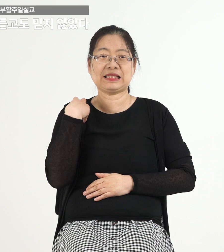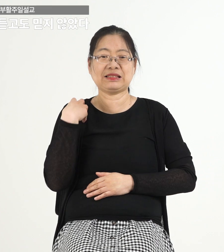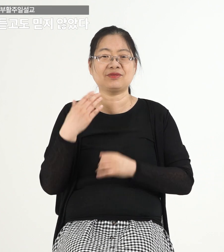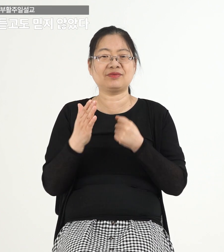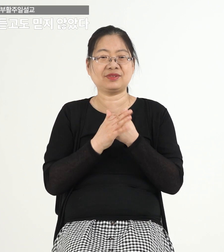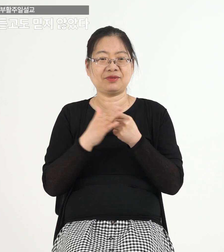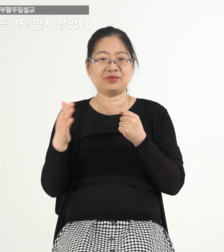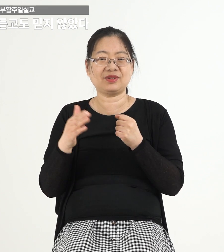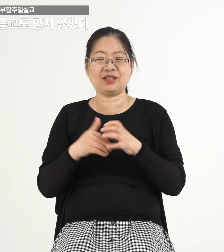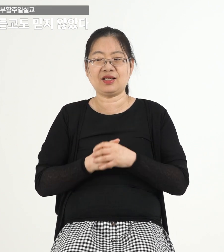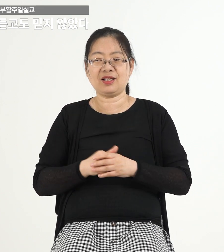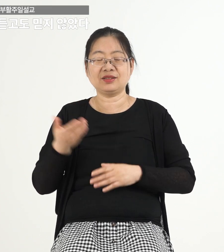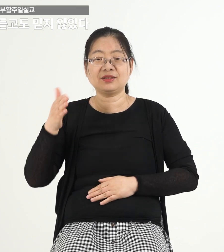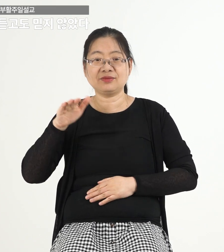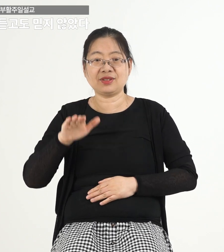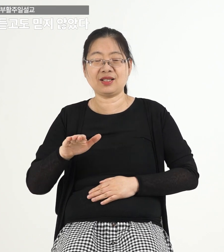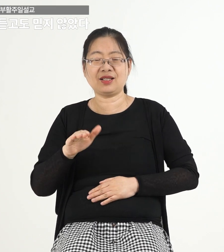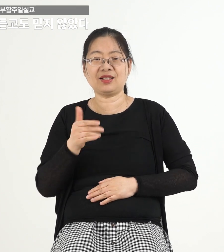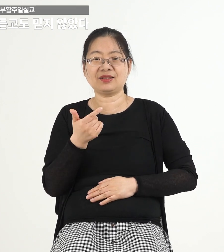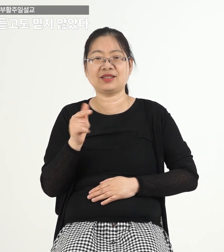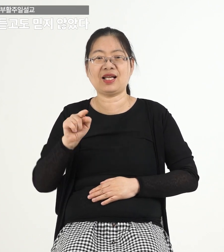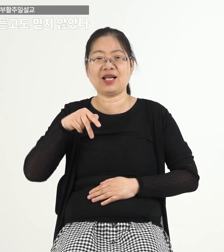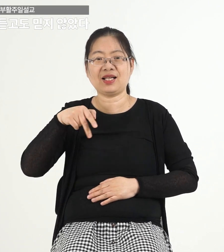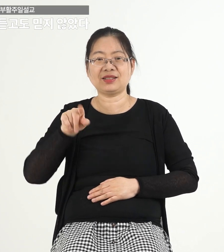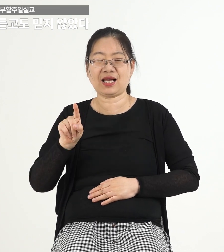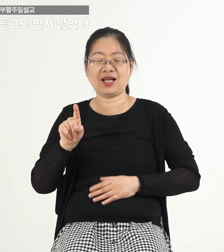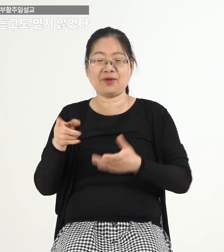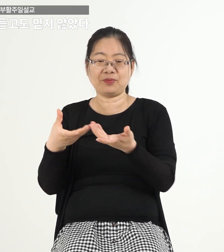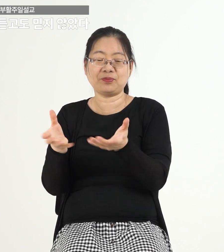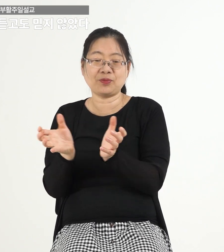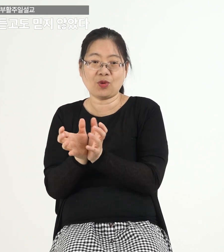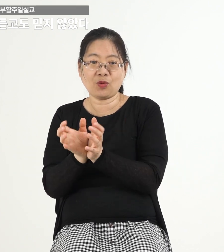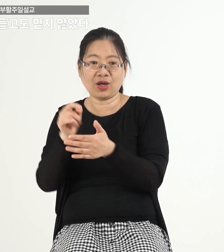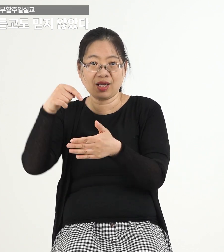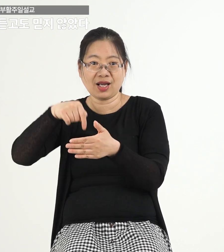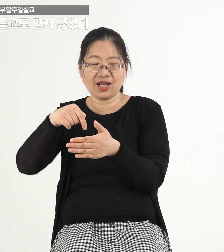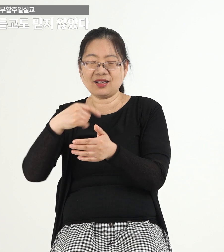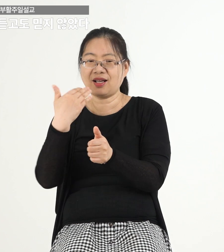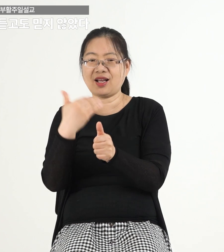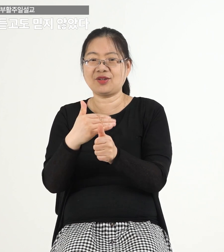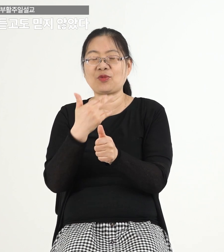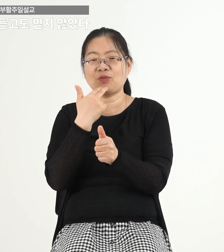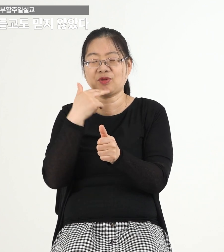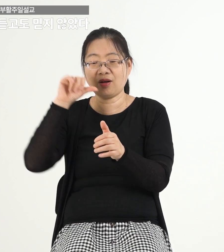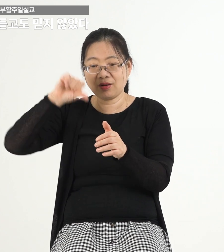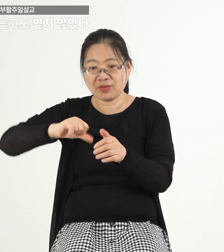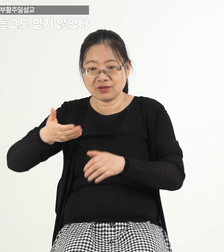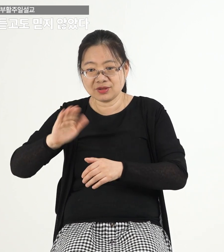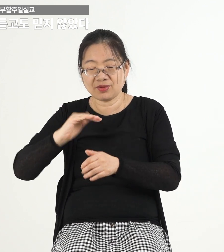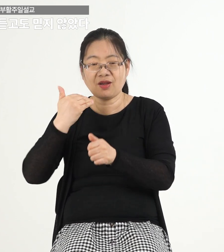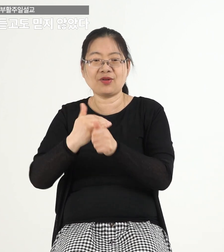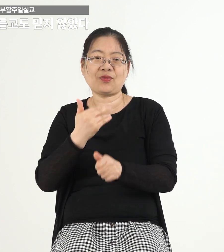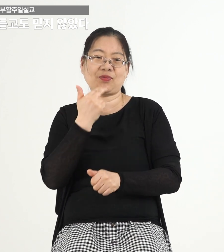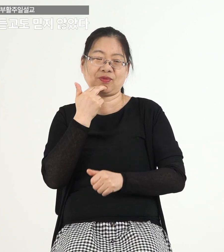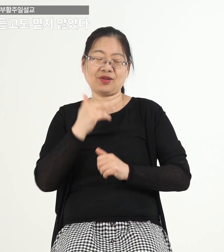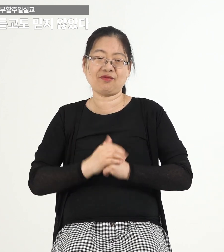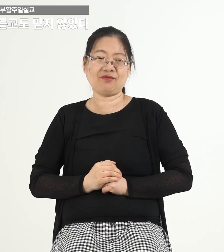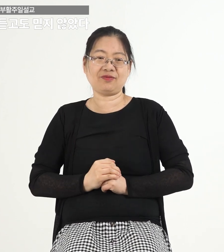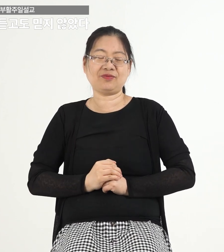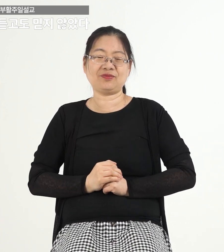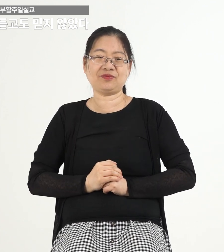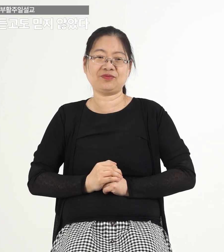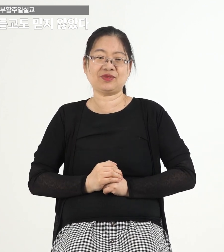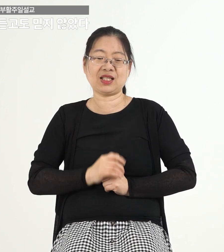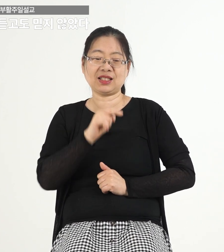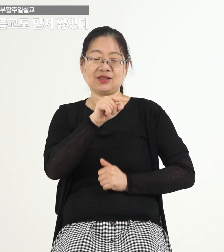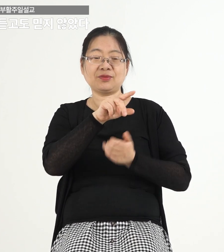때문에. 그런데 나사 본부는 절대 해고를 안 한대요. 네가